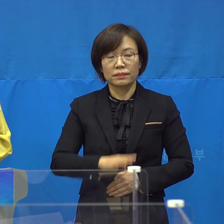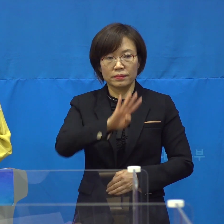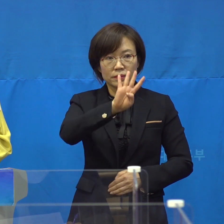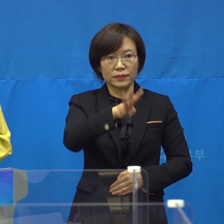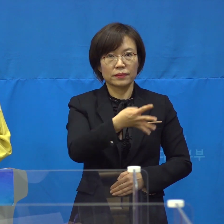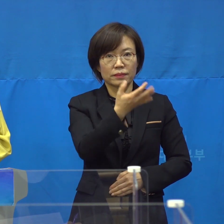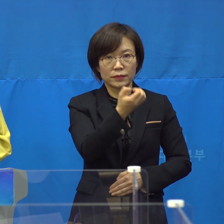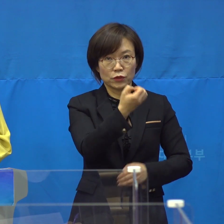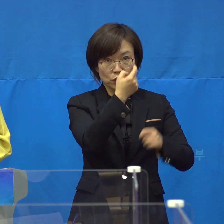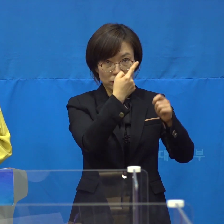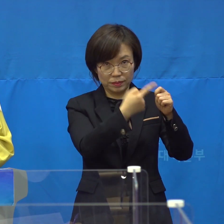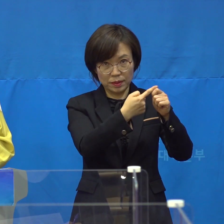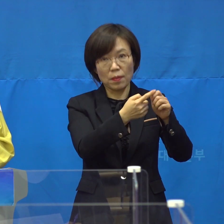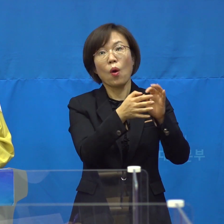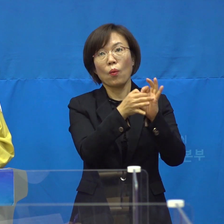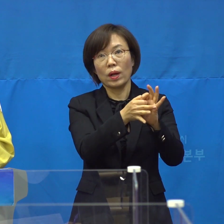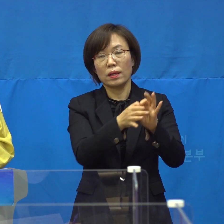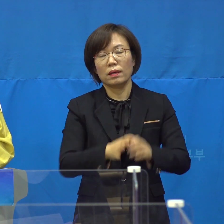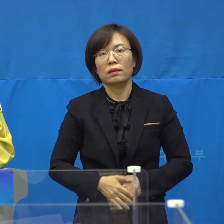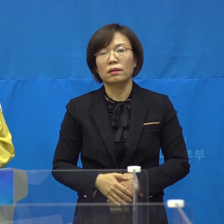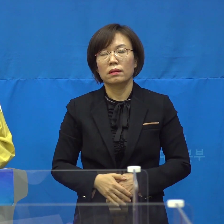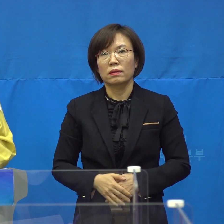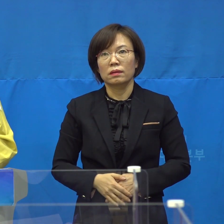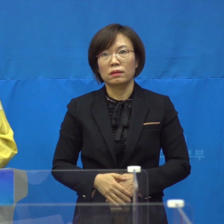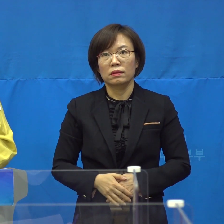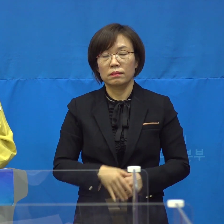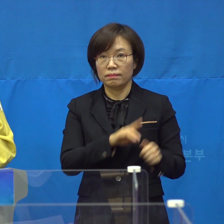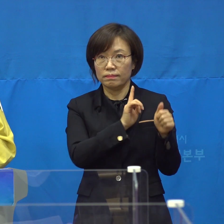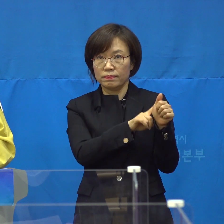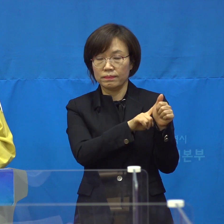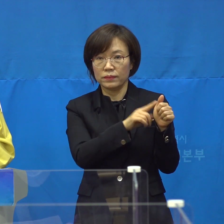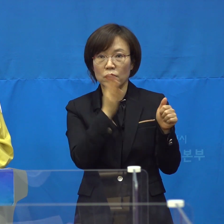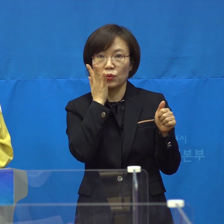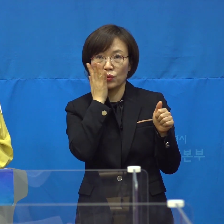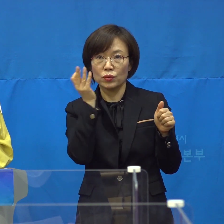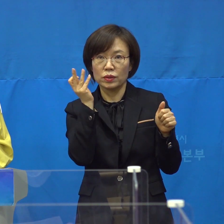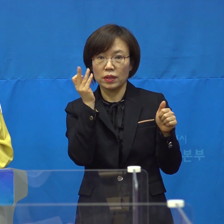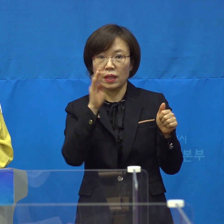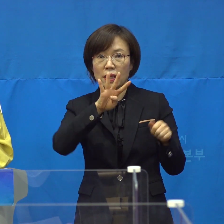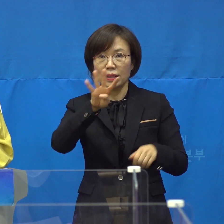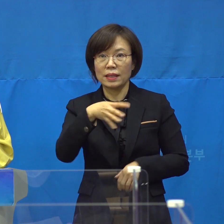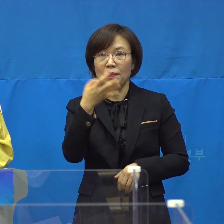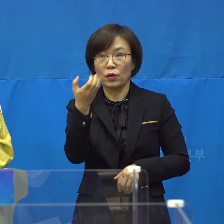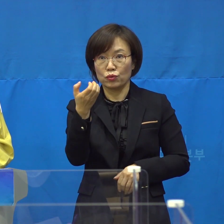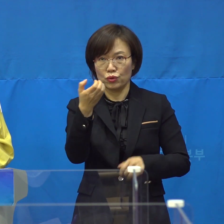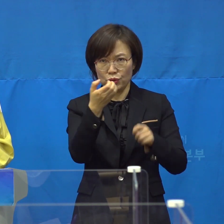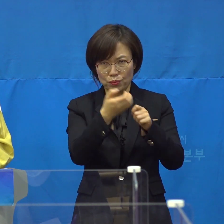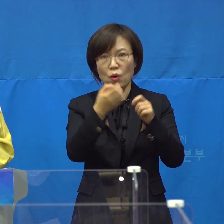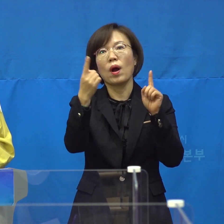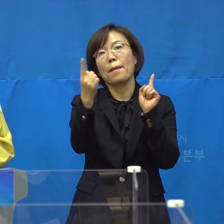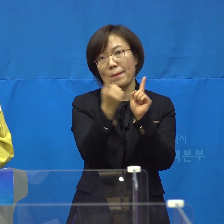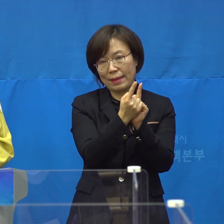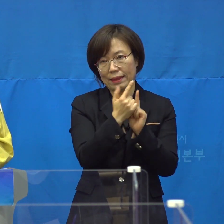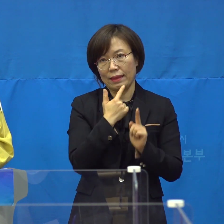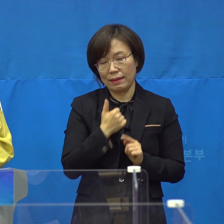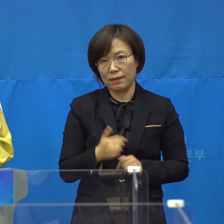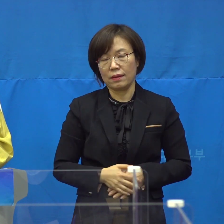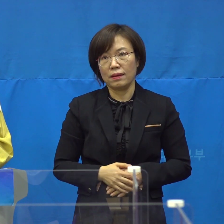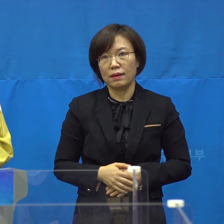울산 491번 확진자 관련입니다. 이분은 울산 490번